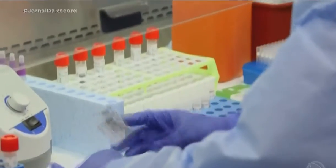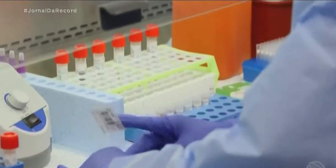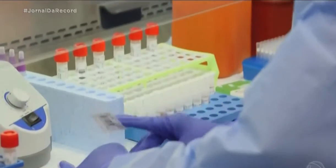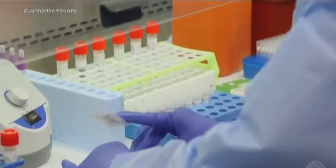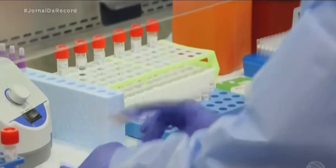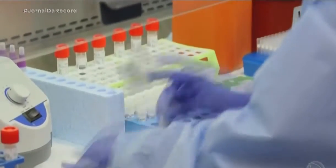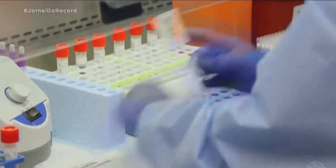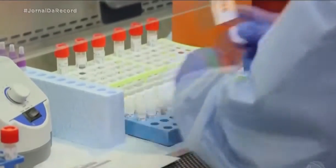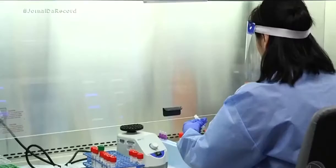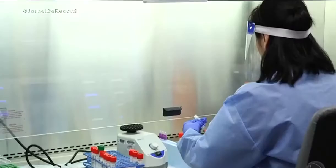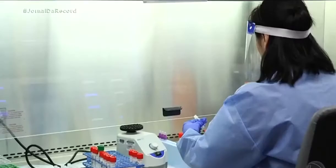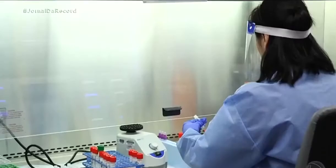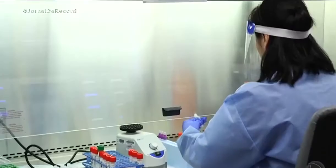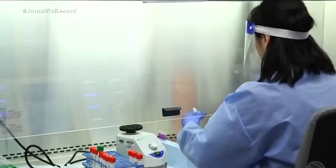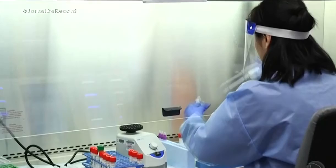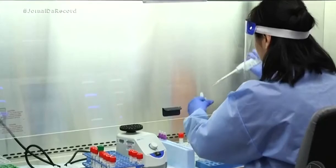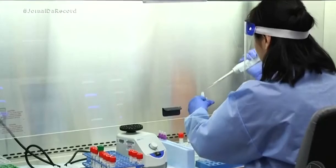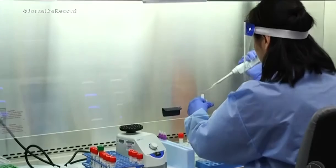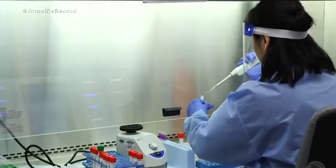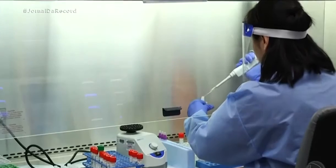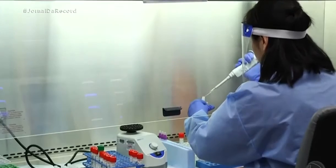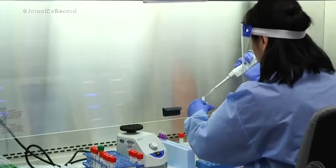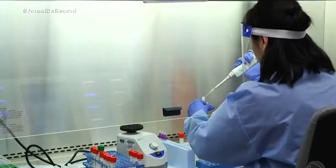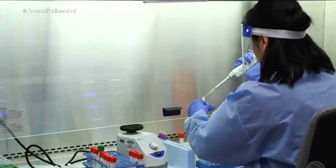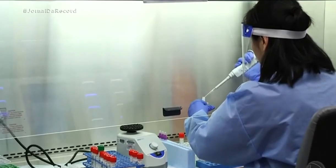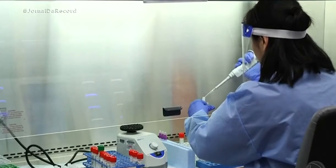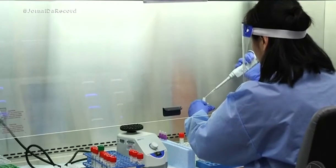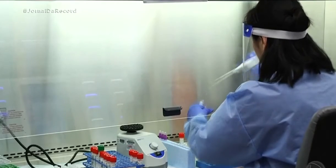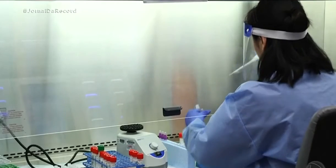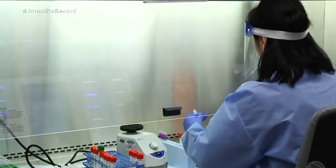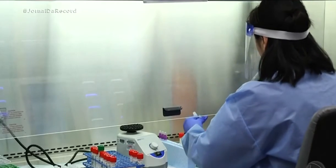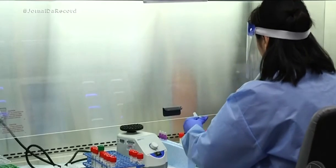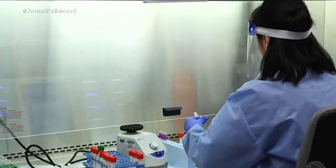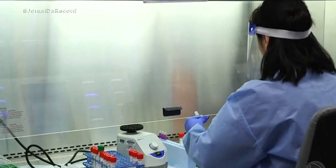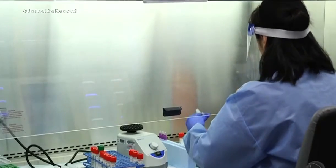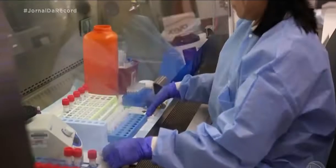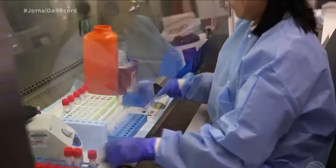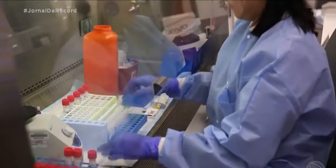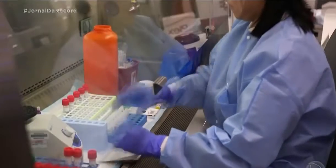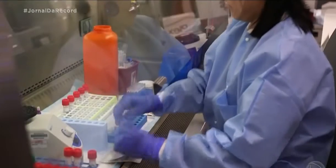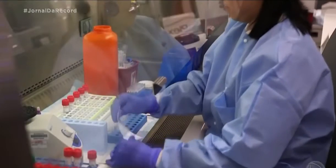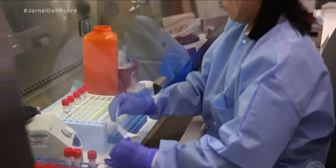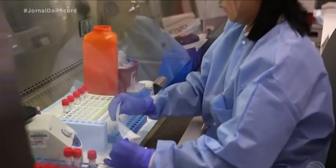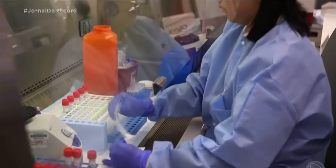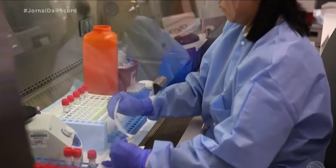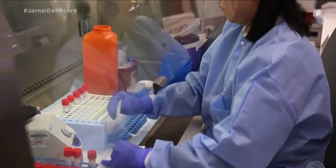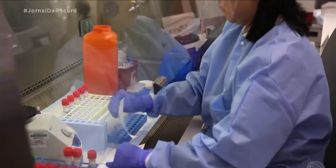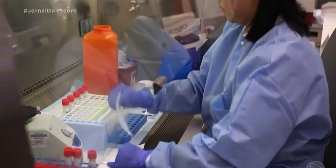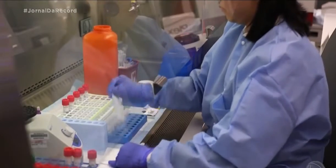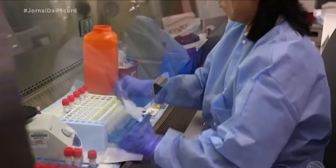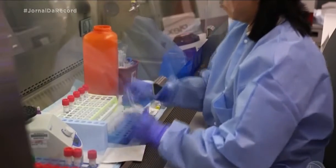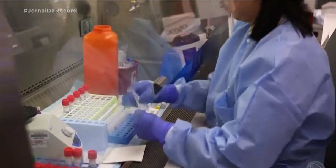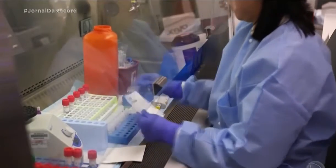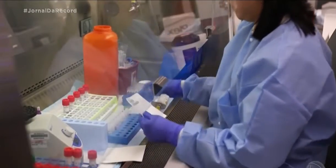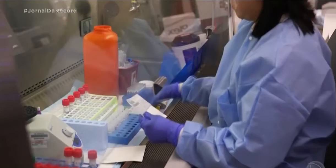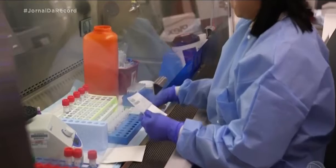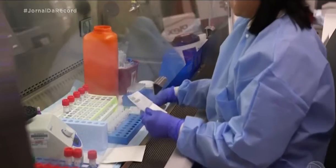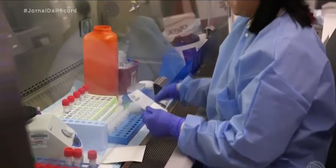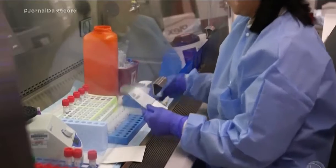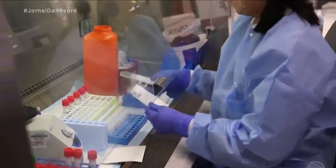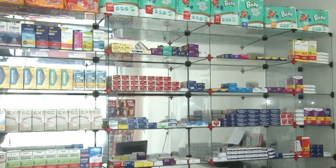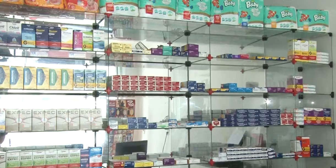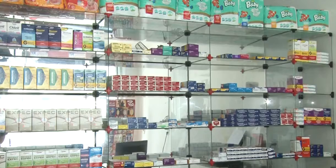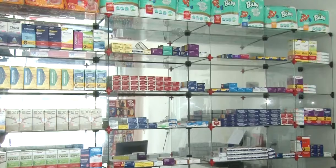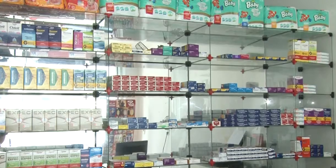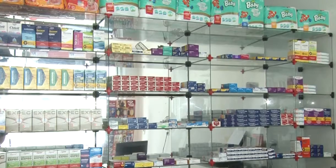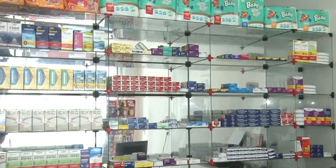estudo sorológico que vai avaliar o estágio da pandemia no Maranhão, que vai ser feito por amostragem e por